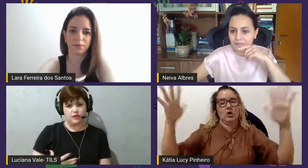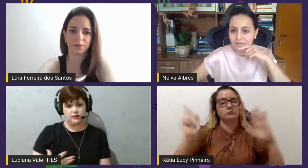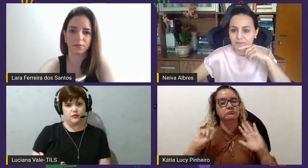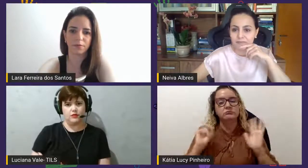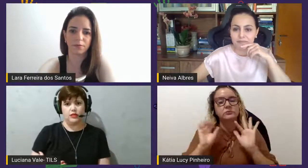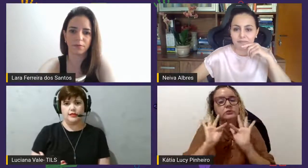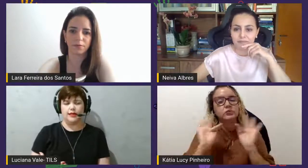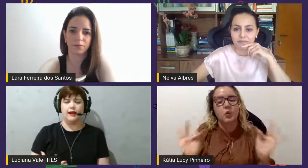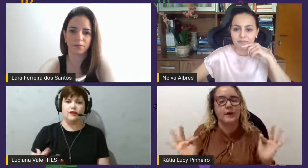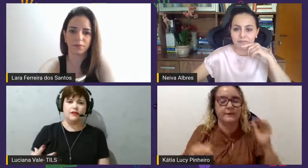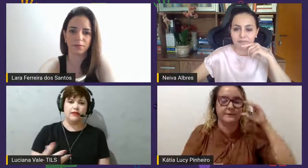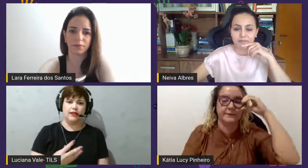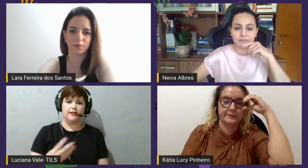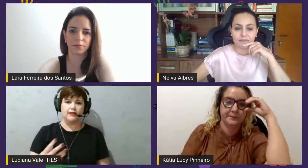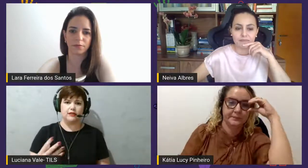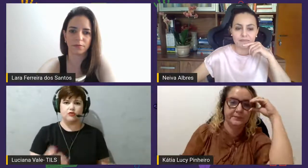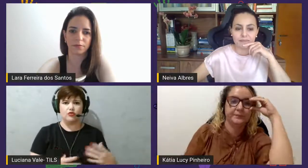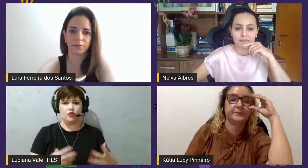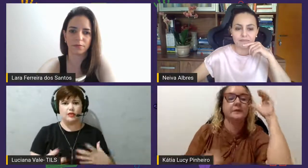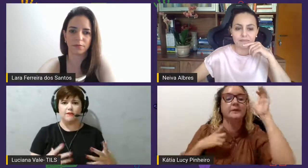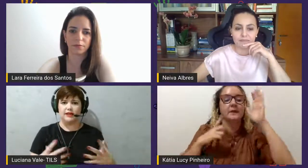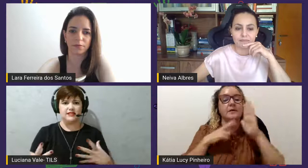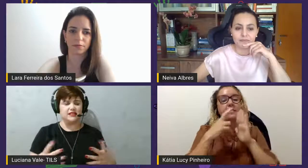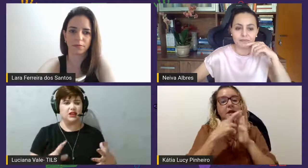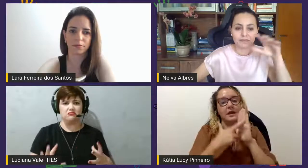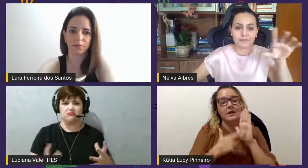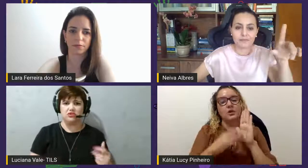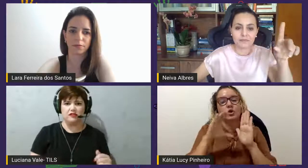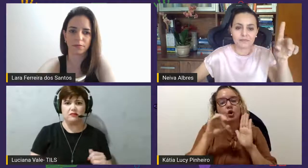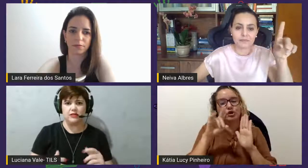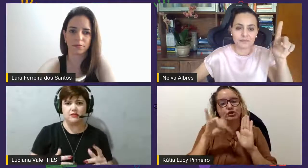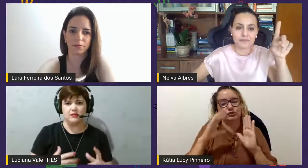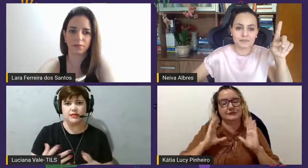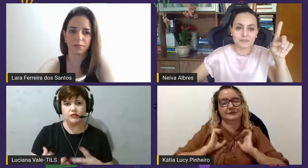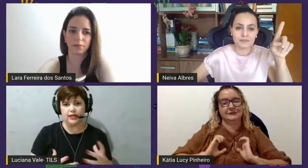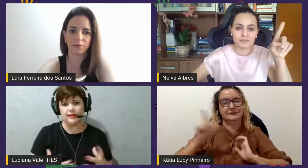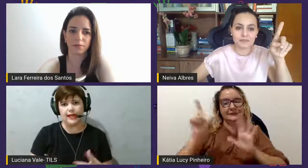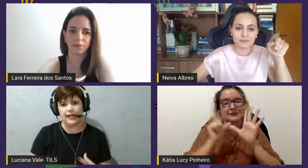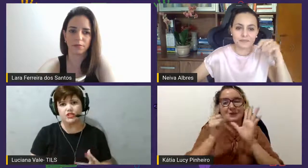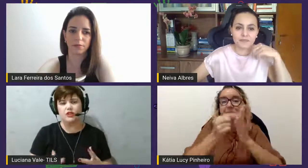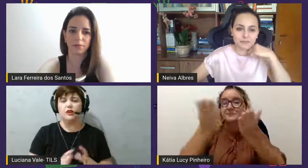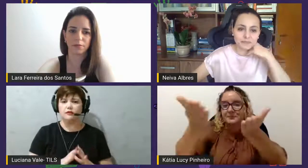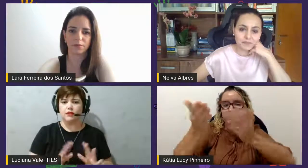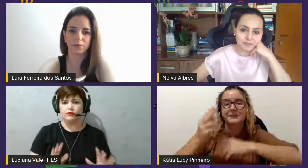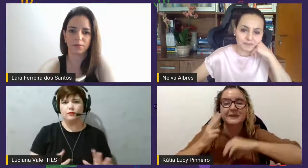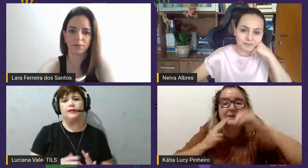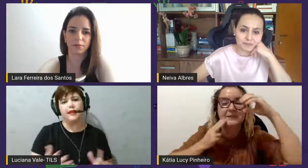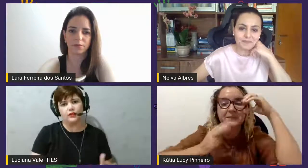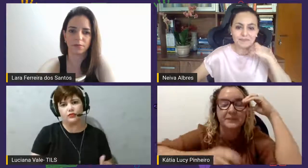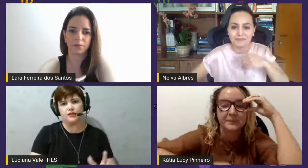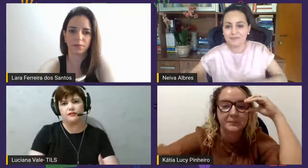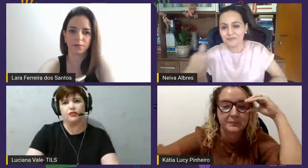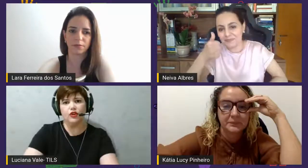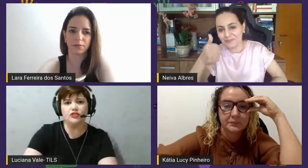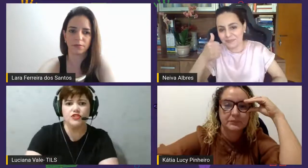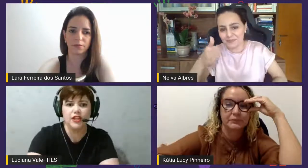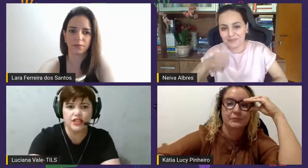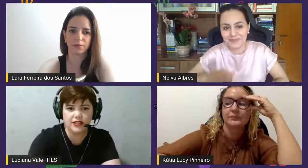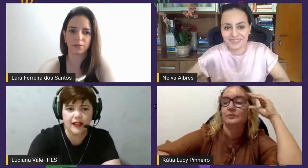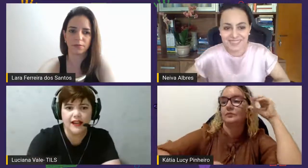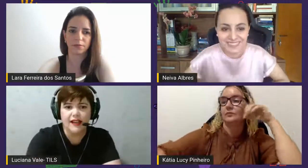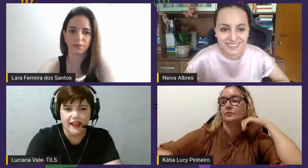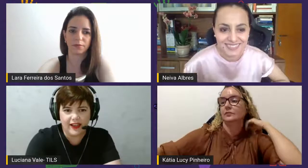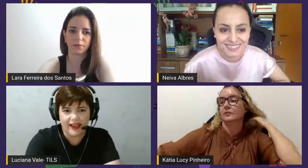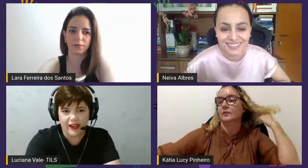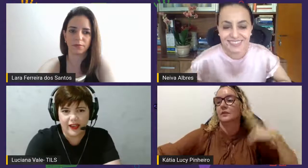visual mesmo, tá? Evitar essa questão de cores. Mas se não tiver uma questão mais neutralidade, tá tudo bem. Tem inclusive no código de